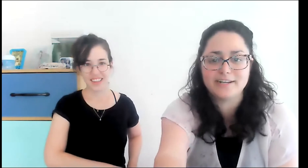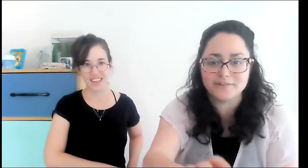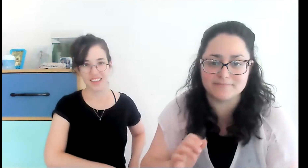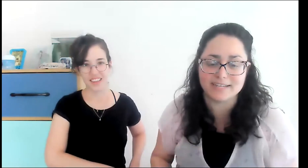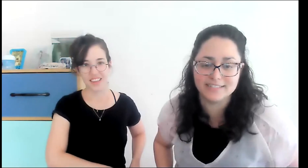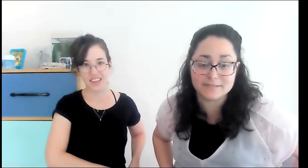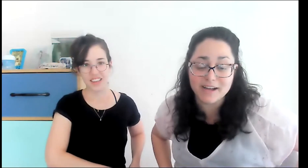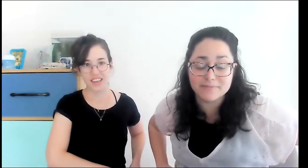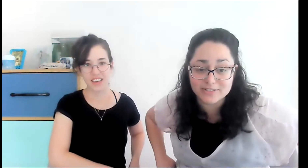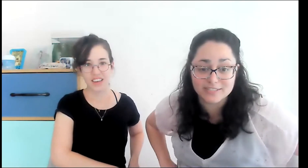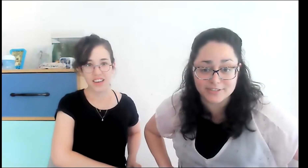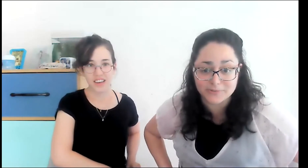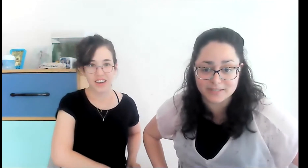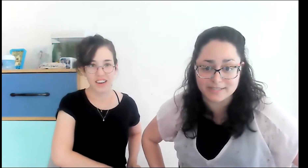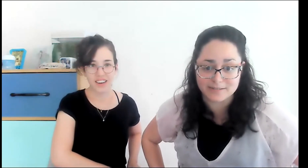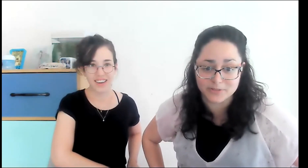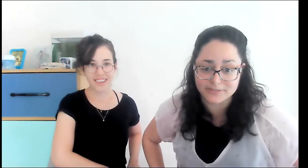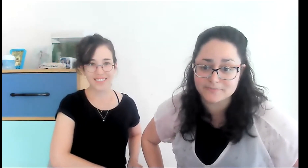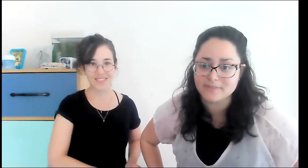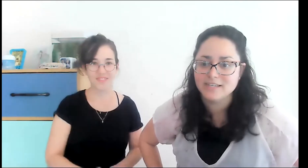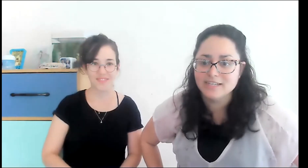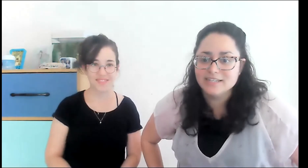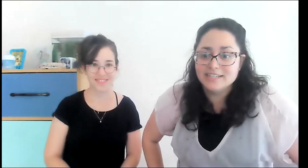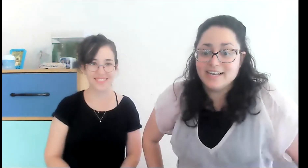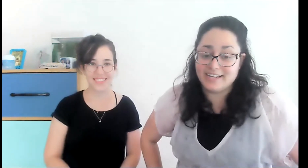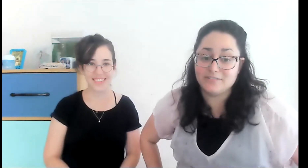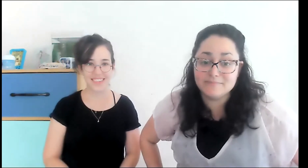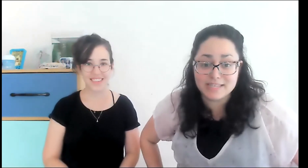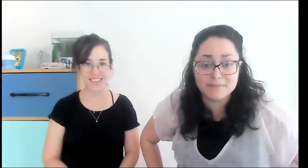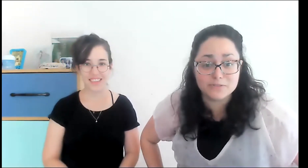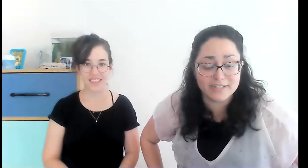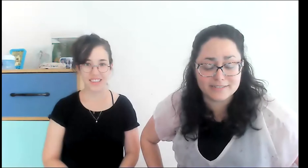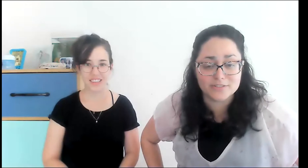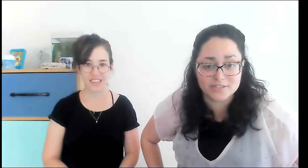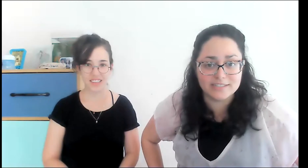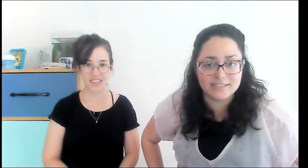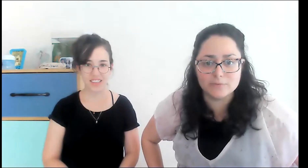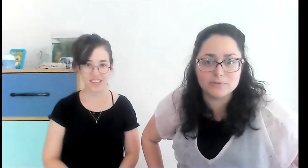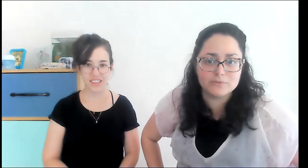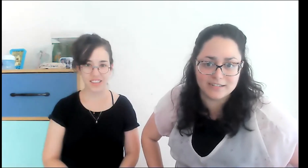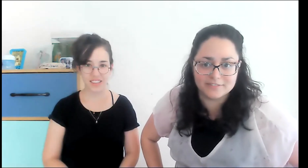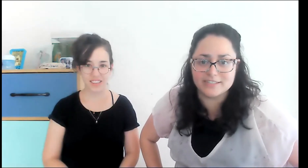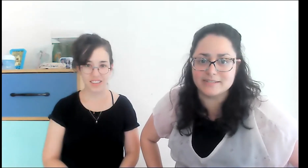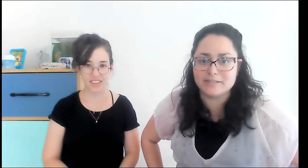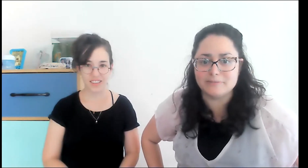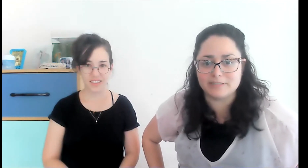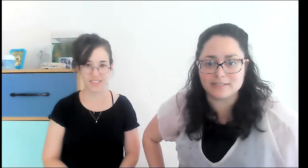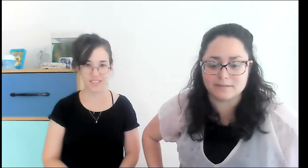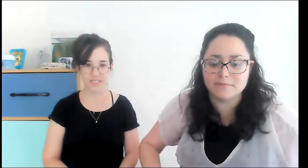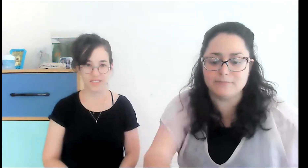אנחנו נשמח מאוד שתפתחו את המצלמות. אנחנו נמצאים בתקופה כזאת שהיא לא פשוטה, ובטח זה קצת